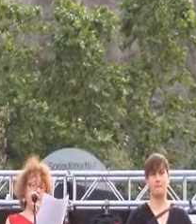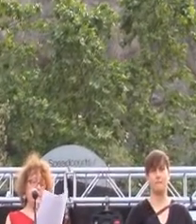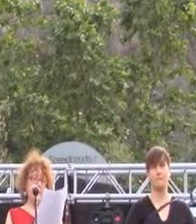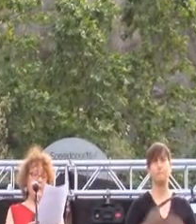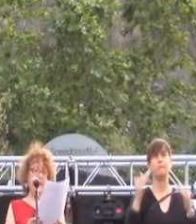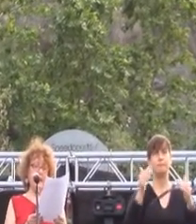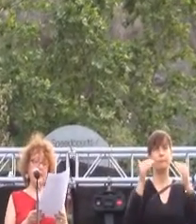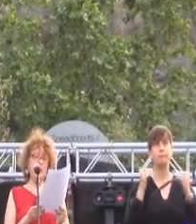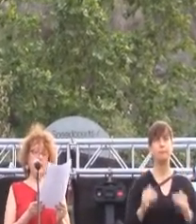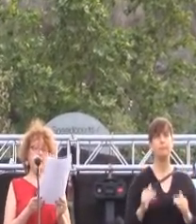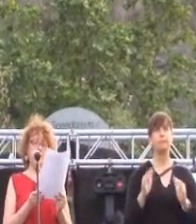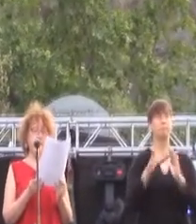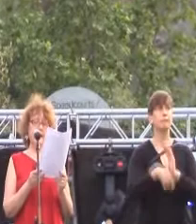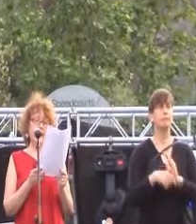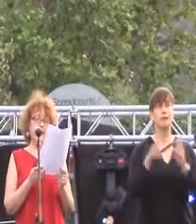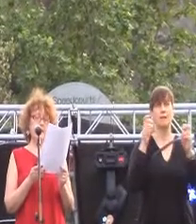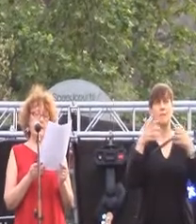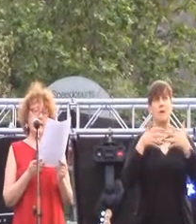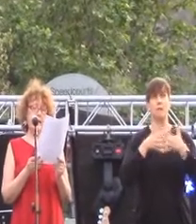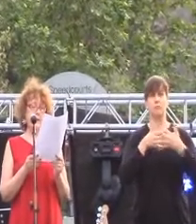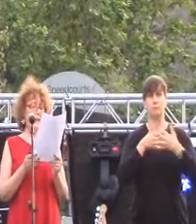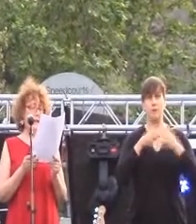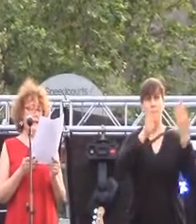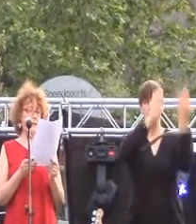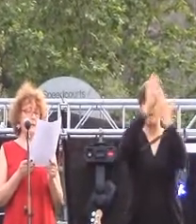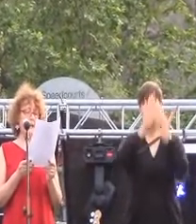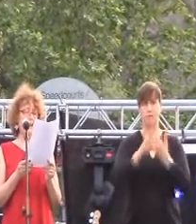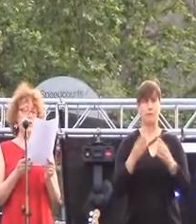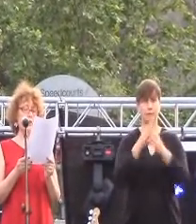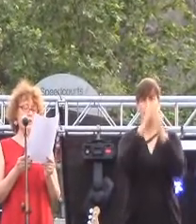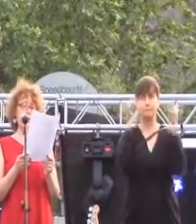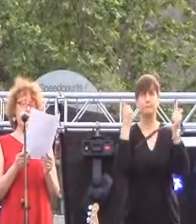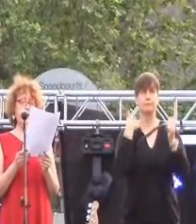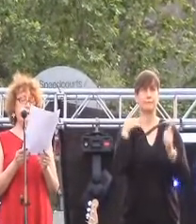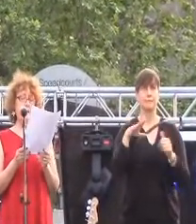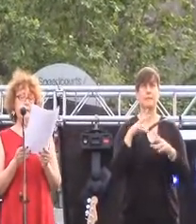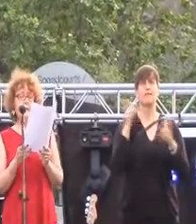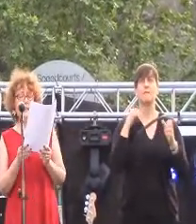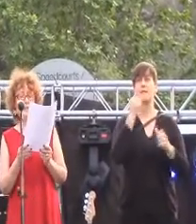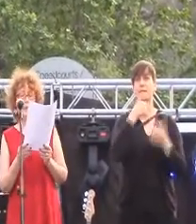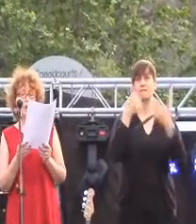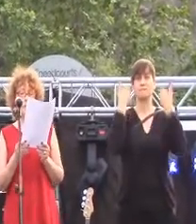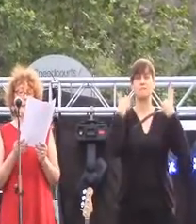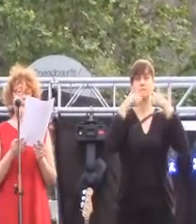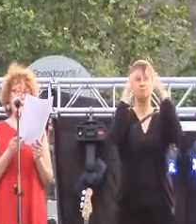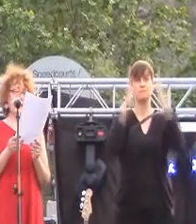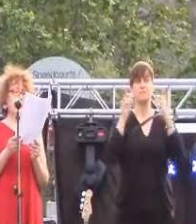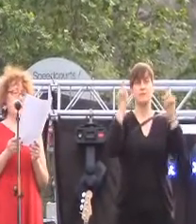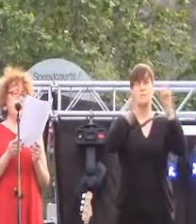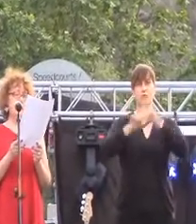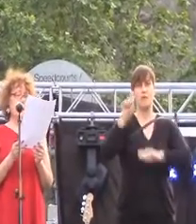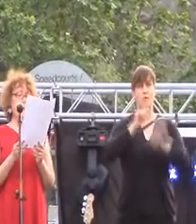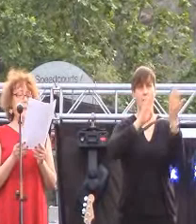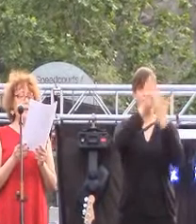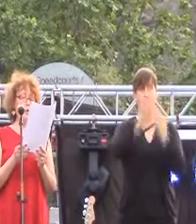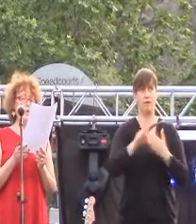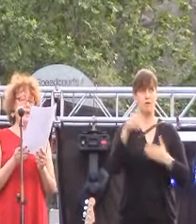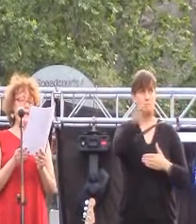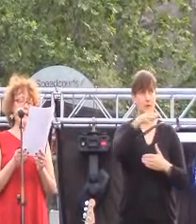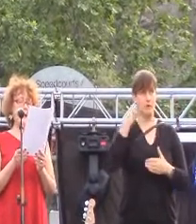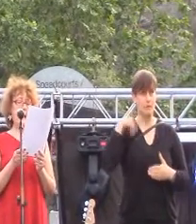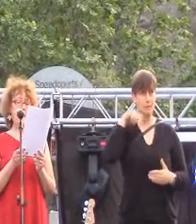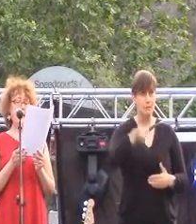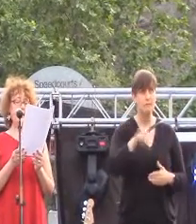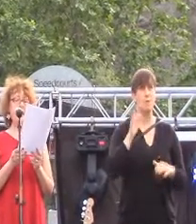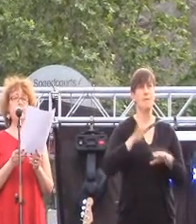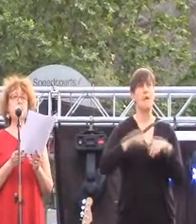doncs, em vaig perdre les lluites veïnals, encapçalades per l'Associació de Veïns i Veïnes del Coll Vallcarca, per